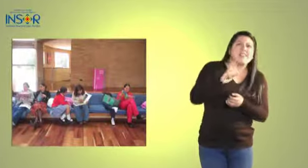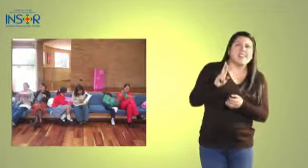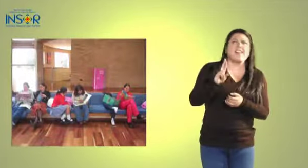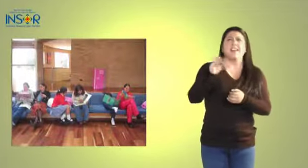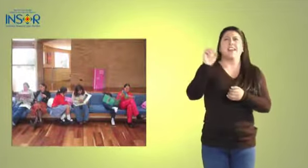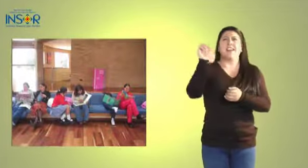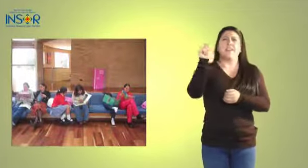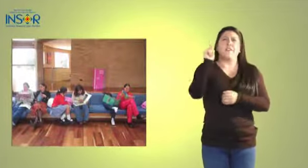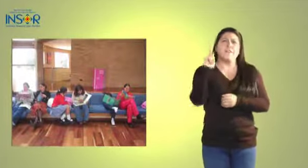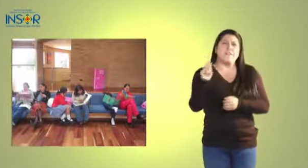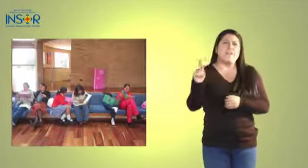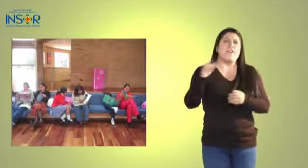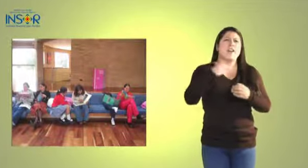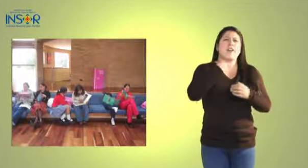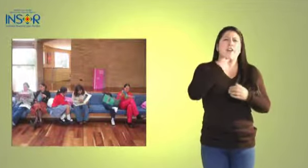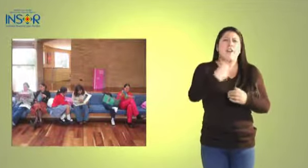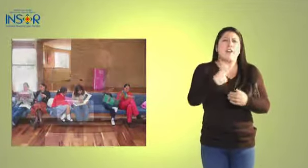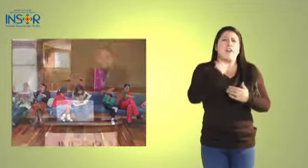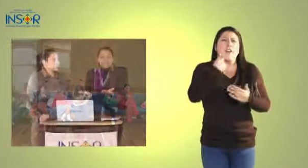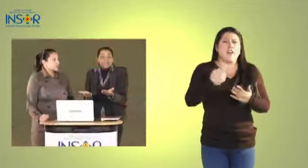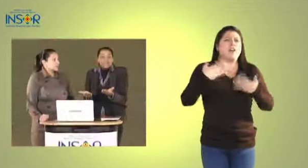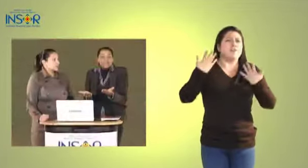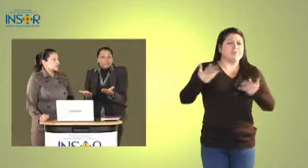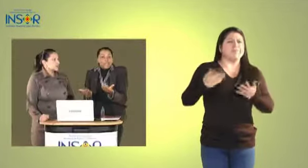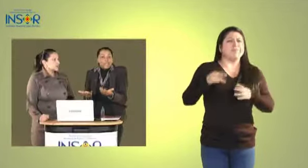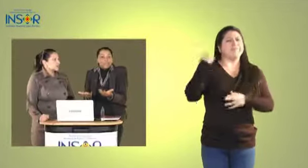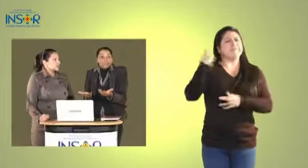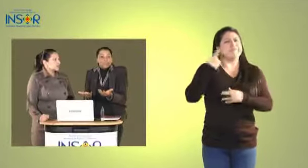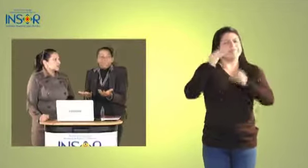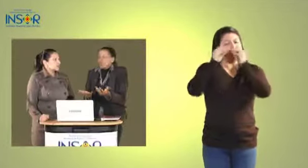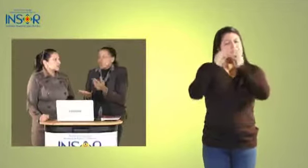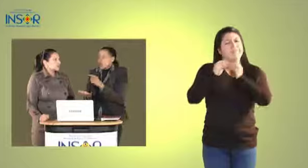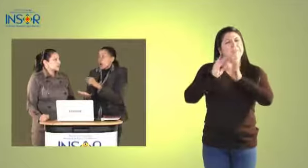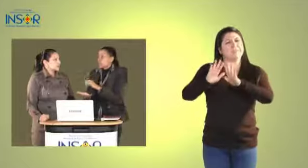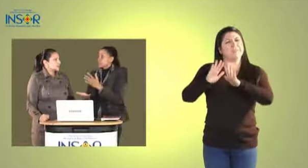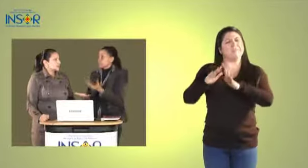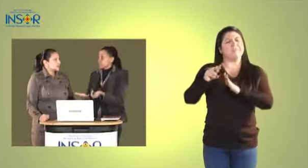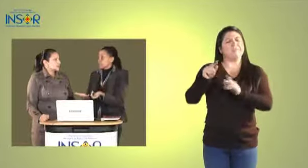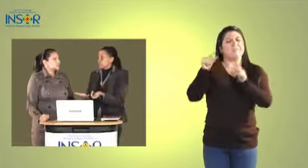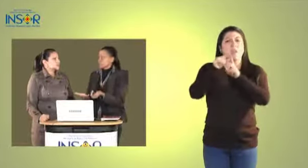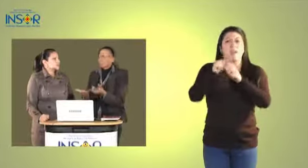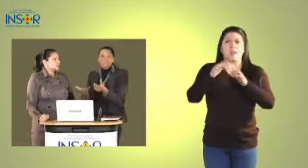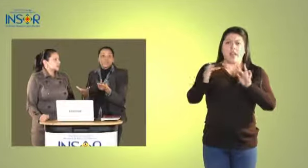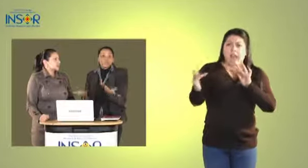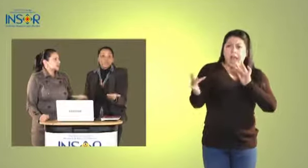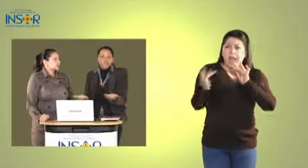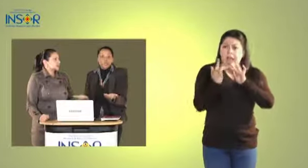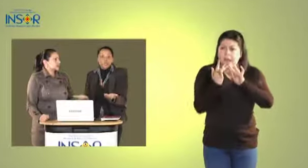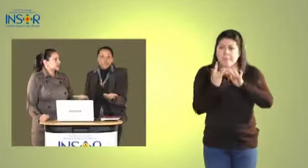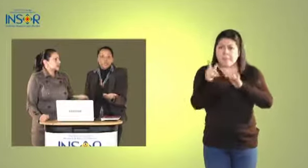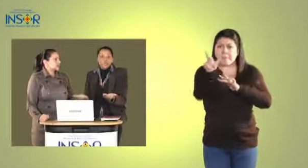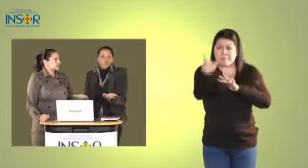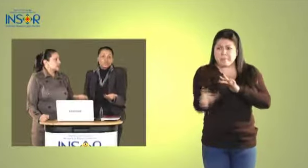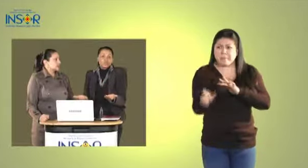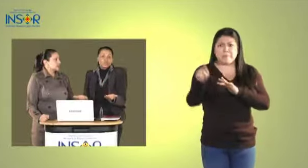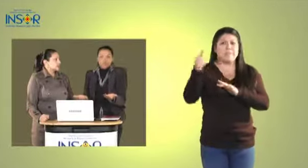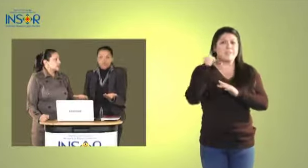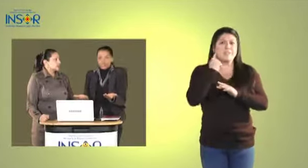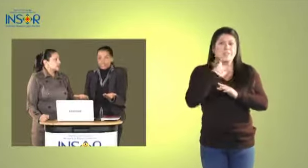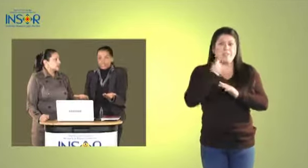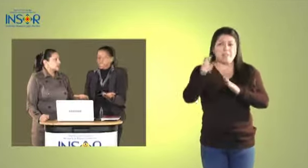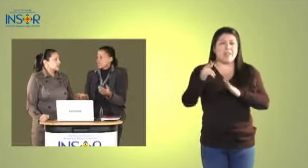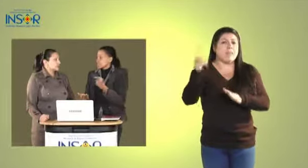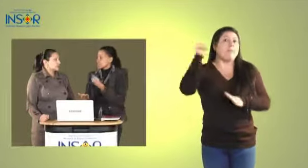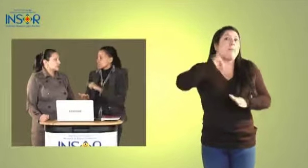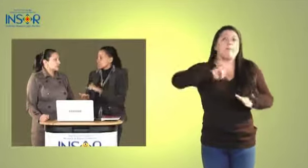repetir el sonido de las palabras. Obviamente deberíamos preguntar cuán pertinente es, sabiendo que los estudiantes sordos pues obviamente